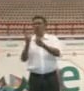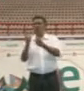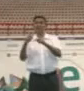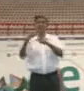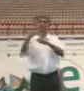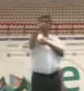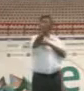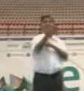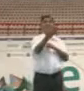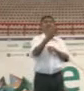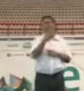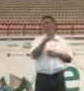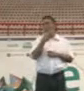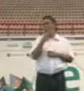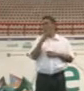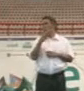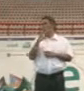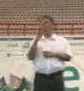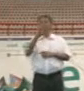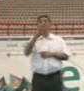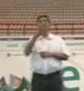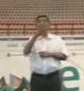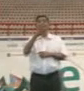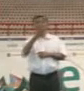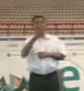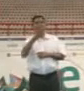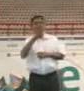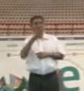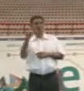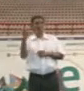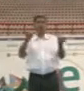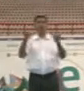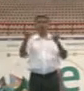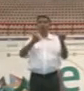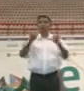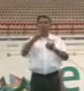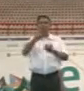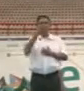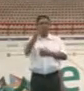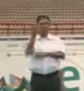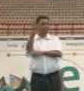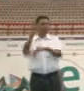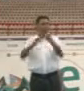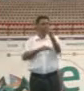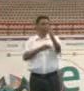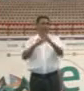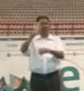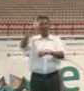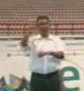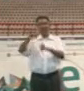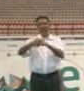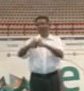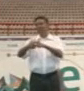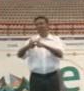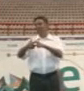ninguém conhecia. Então demora para o pessoal ouvir falar das frutas tropicais. E o principal